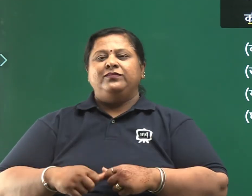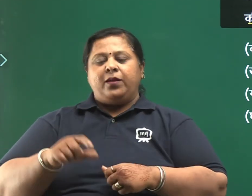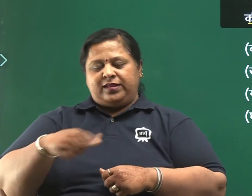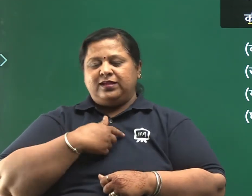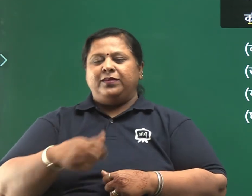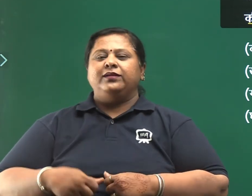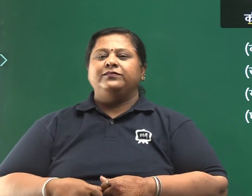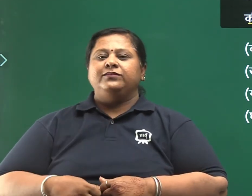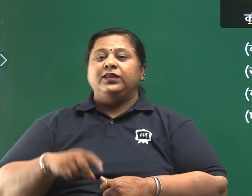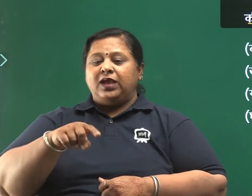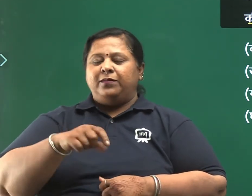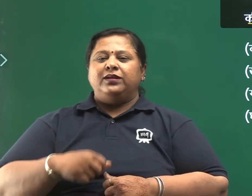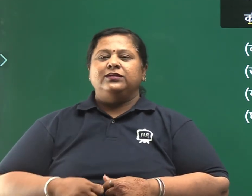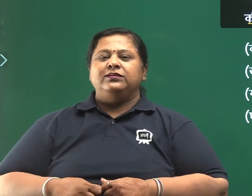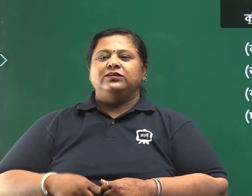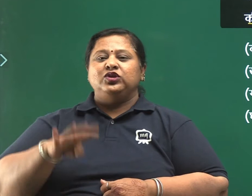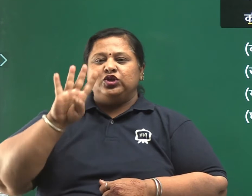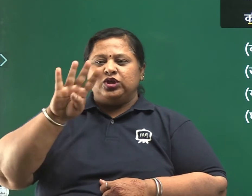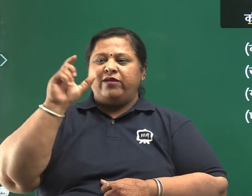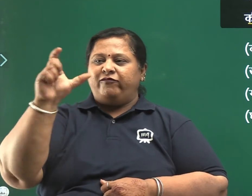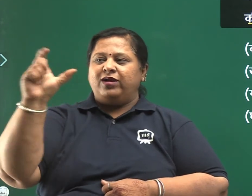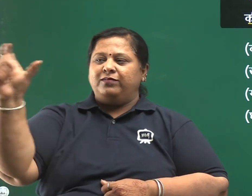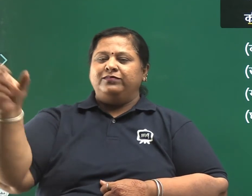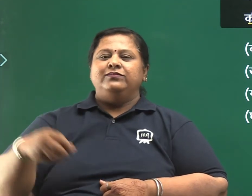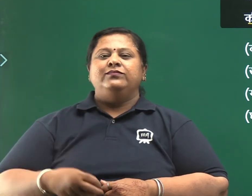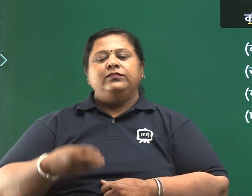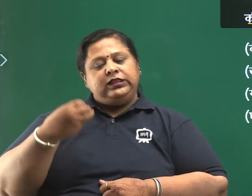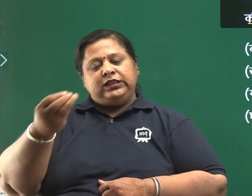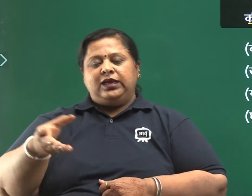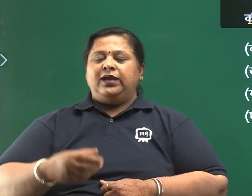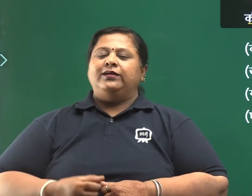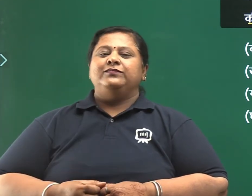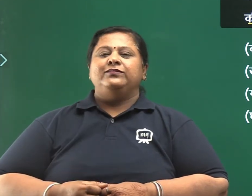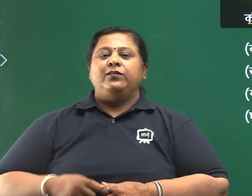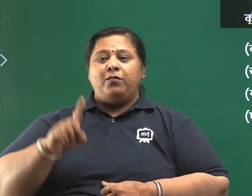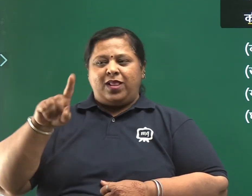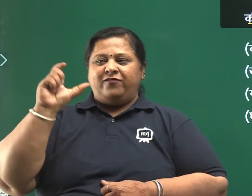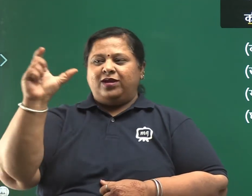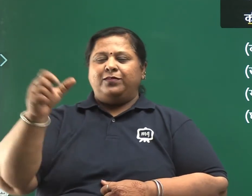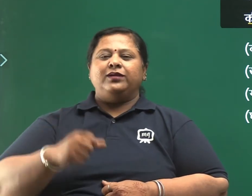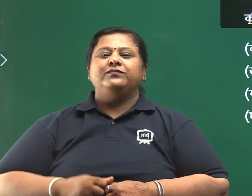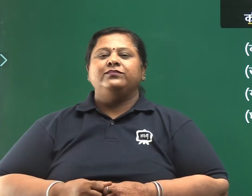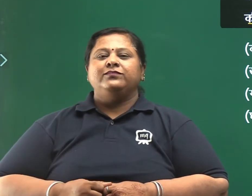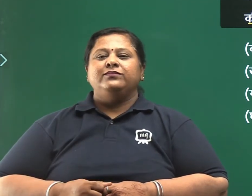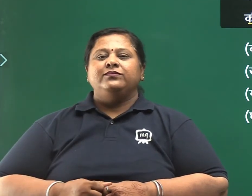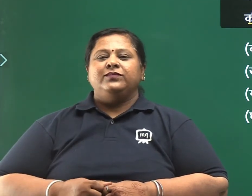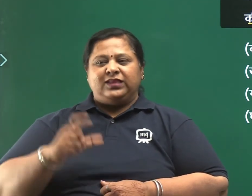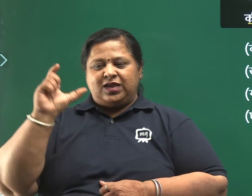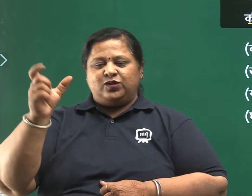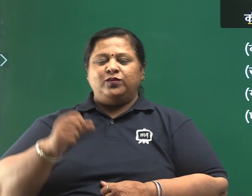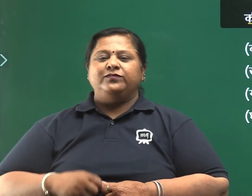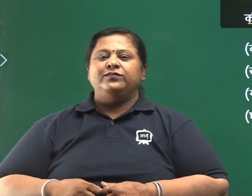सामने यहाँ पर 4 विकल्प दिए गए हैं। पहला विकल्प है